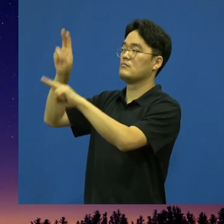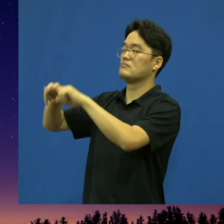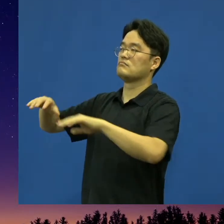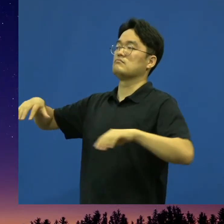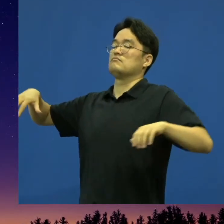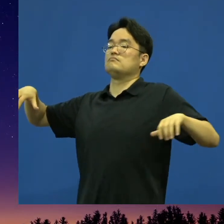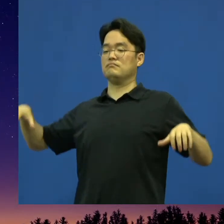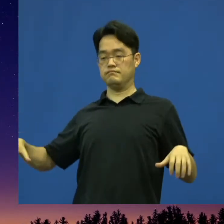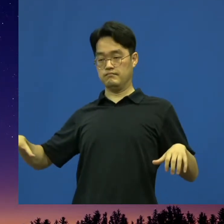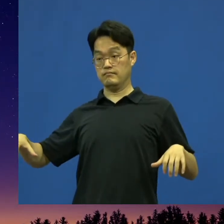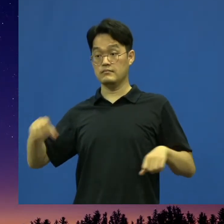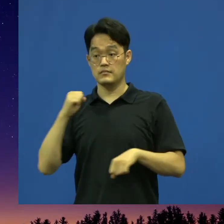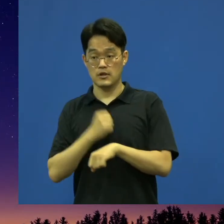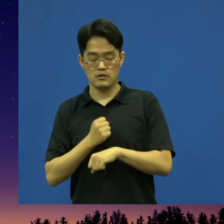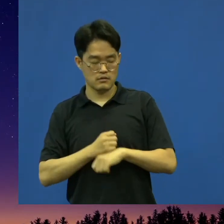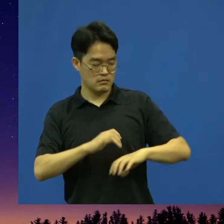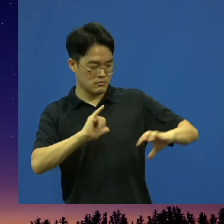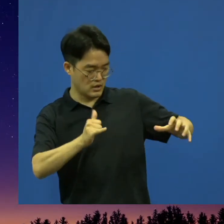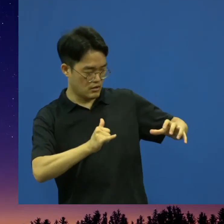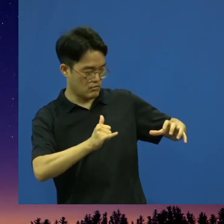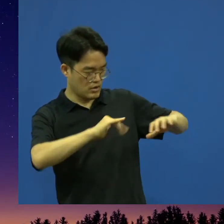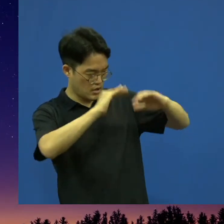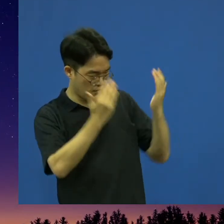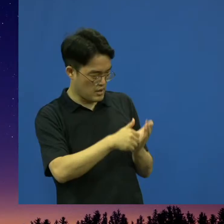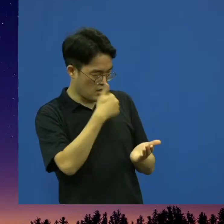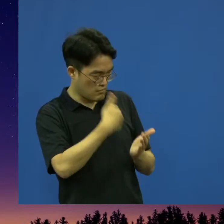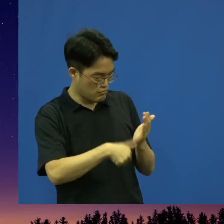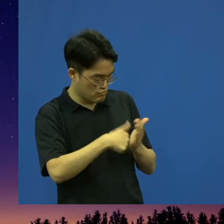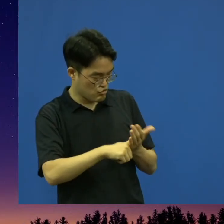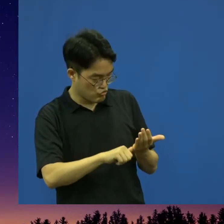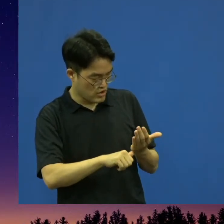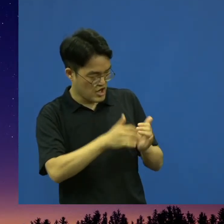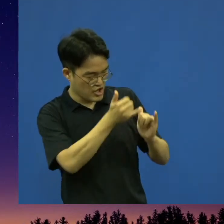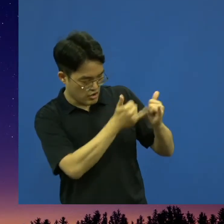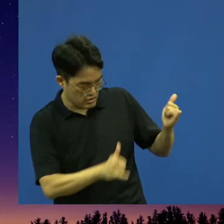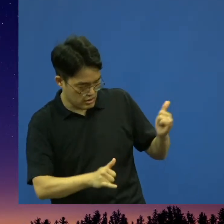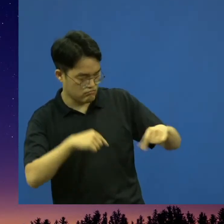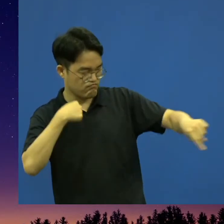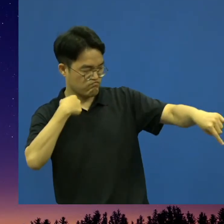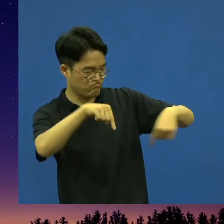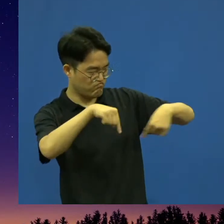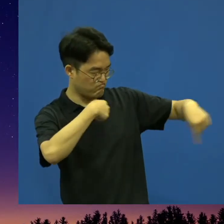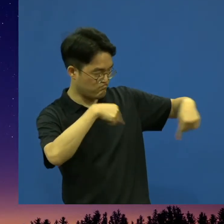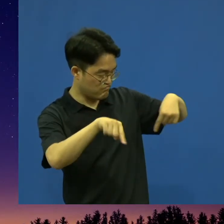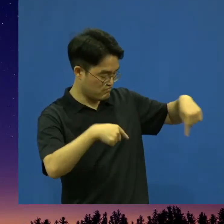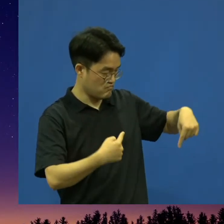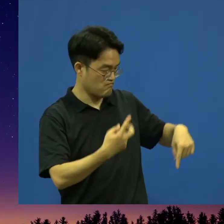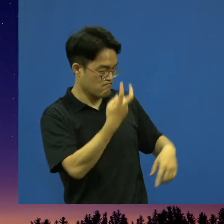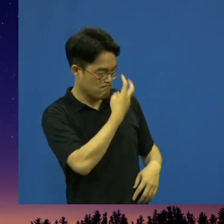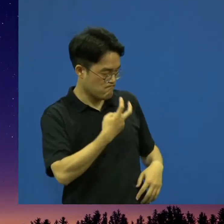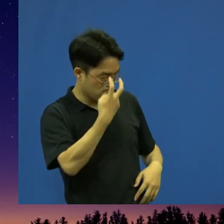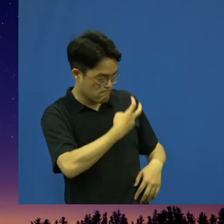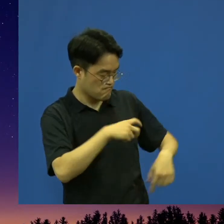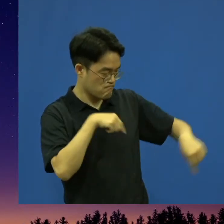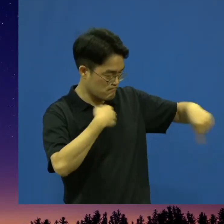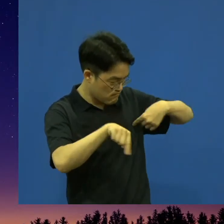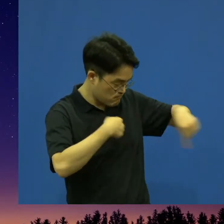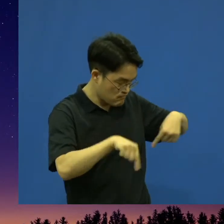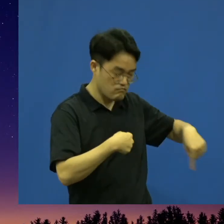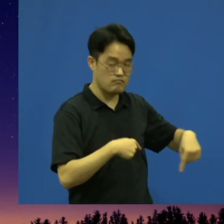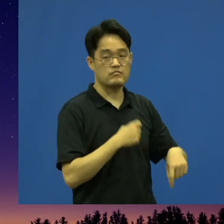세상과 만물과 역사를 다스리고 주관하시고